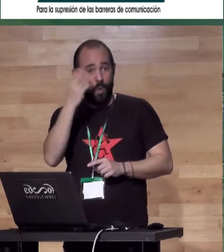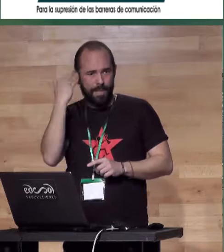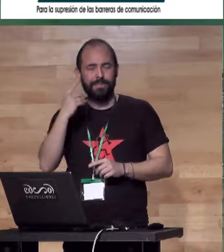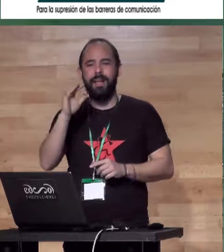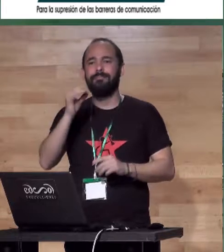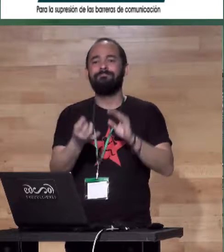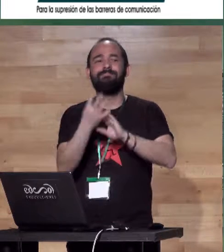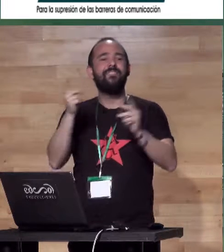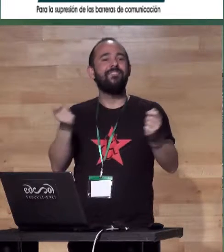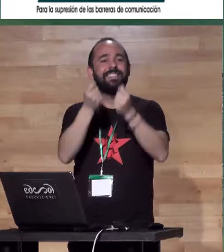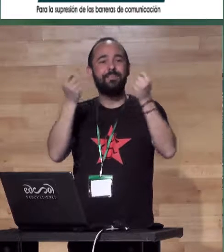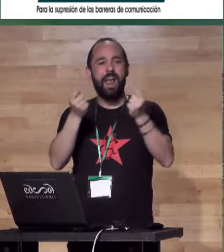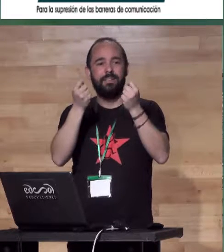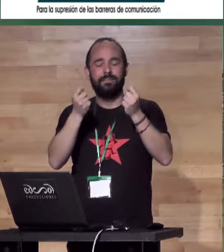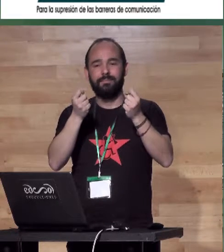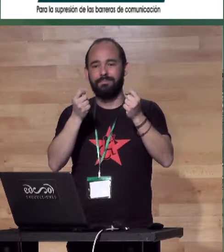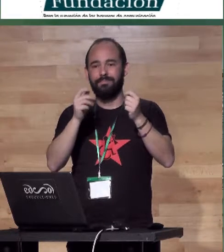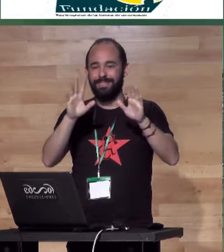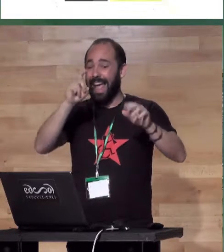Después, el año pasado,